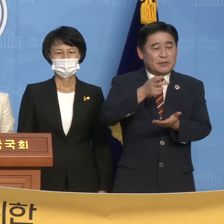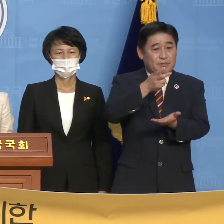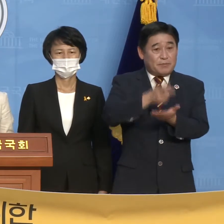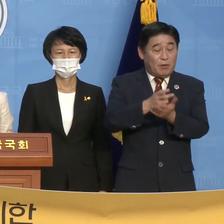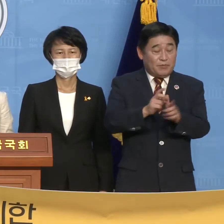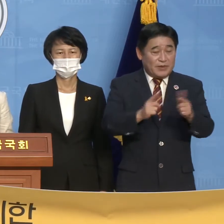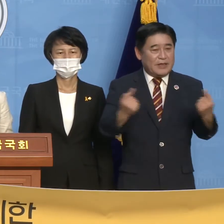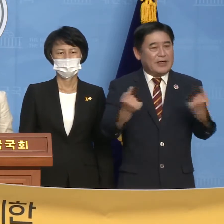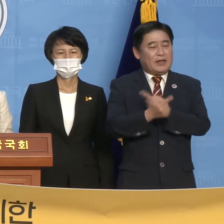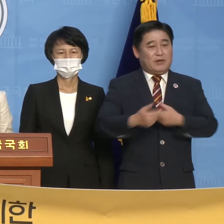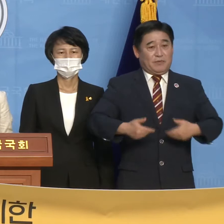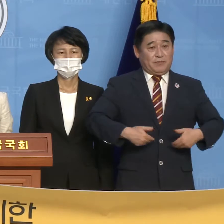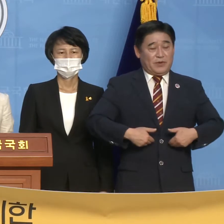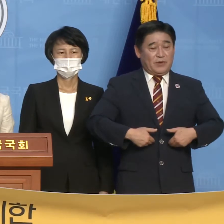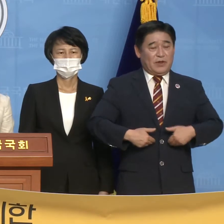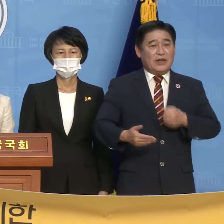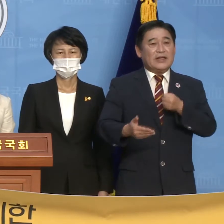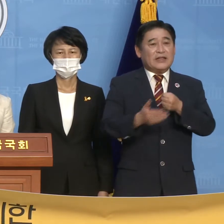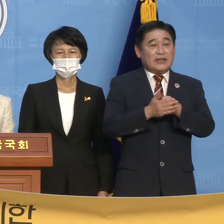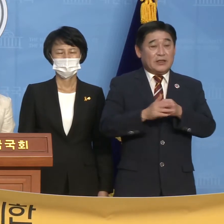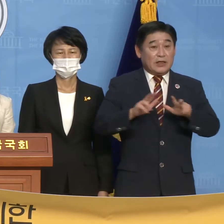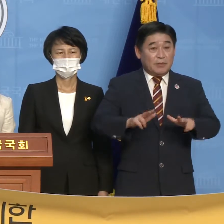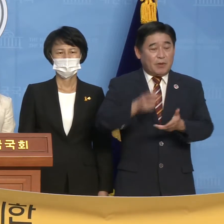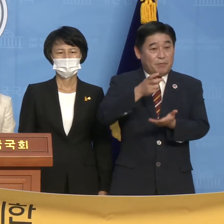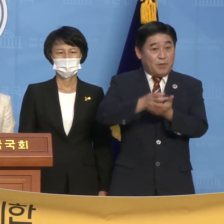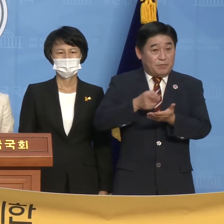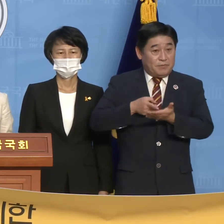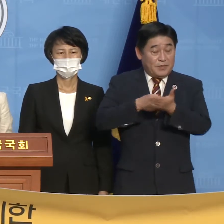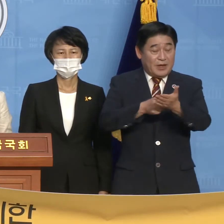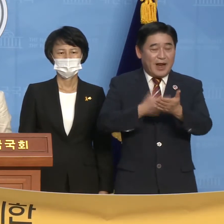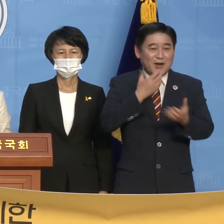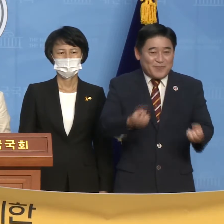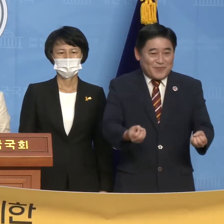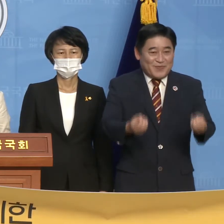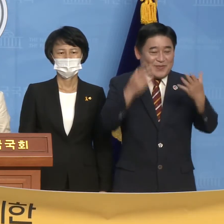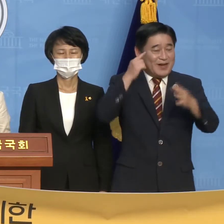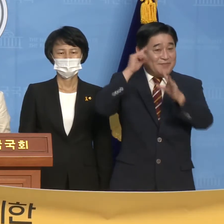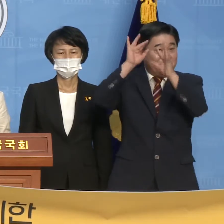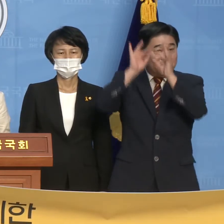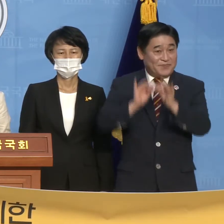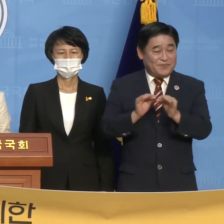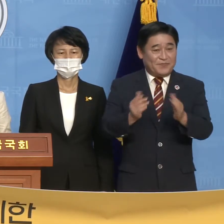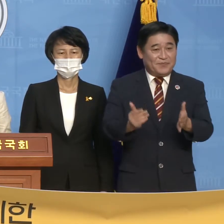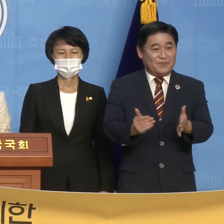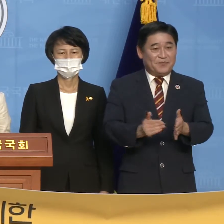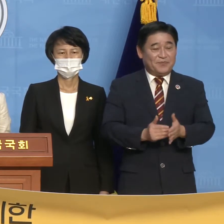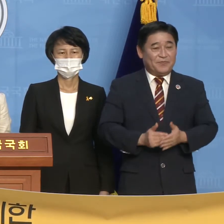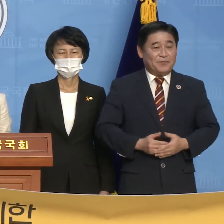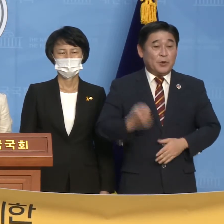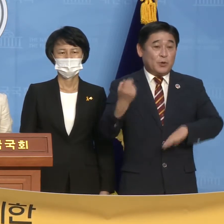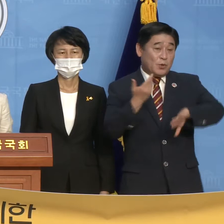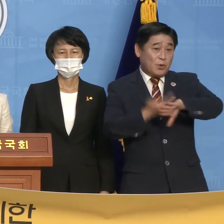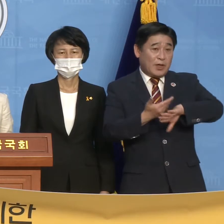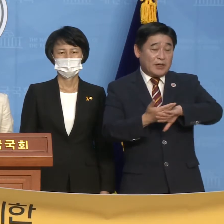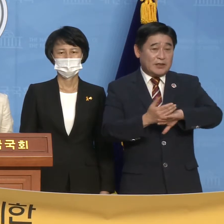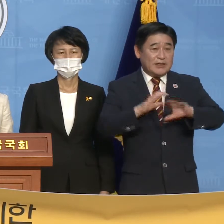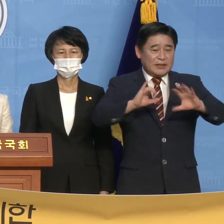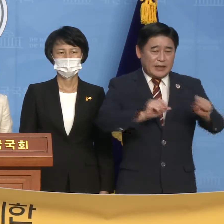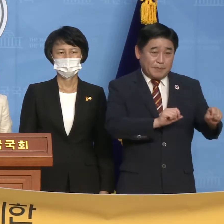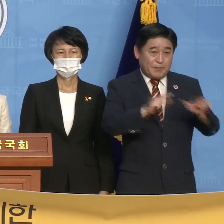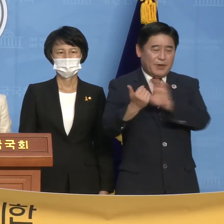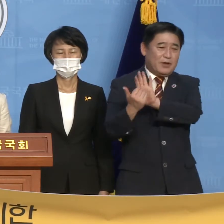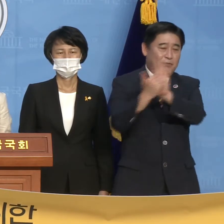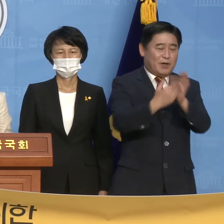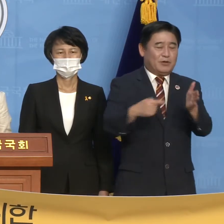한다고 생각합니다. 그래서 저는 이번 법안의 발의를 환영하고 지지합니다. 또 다른 팬데믹 도래를 막기